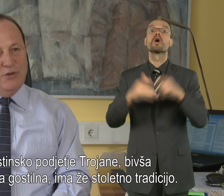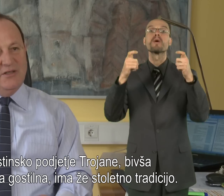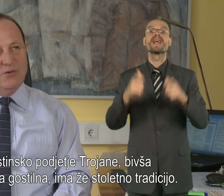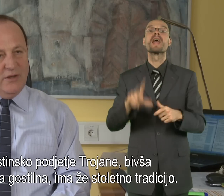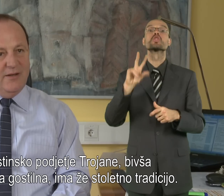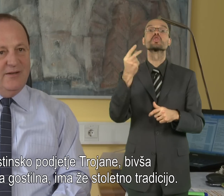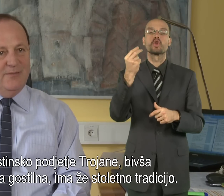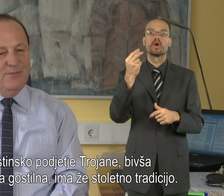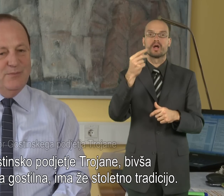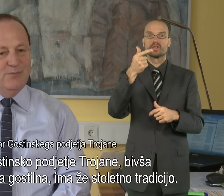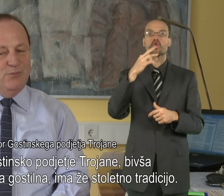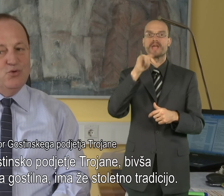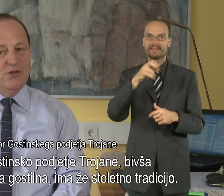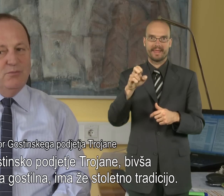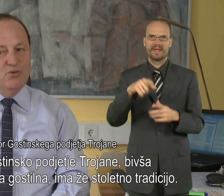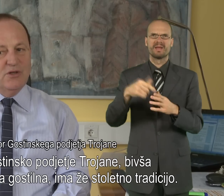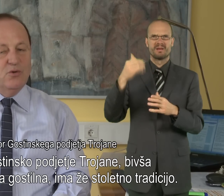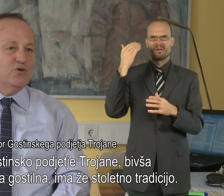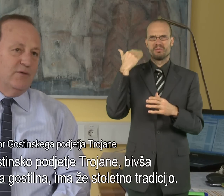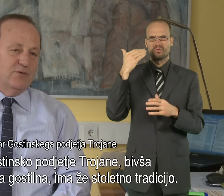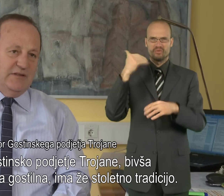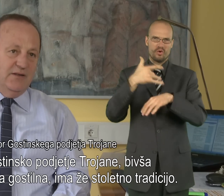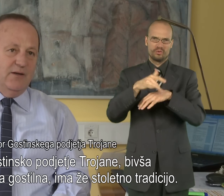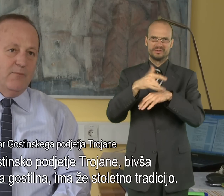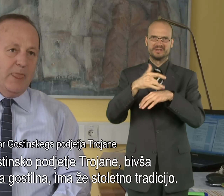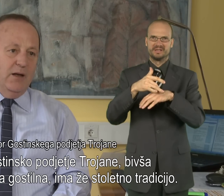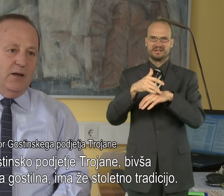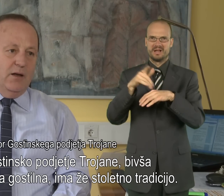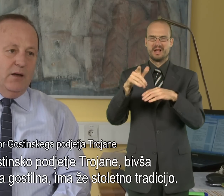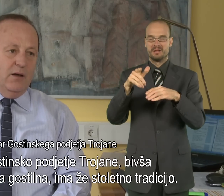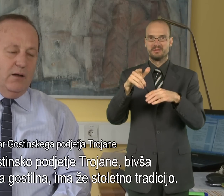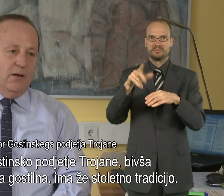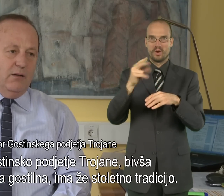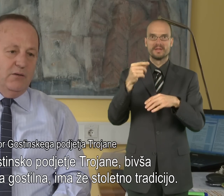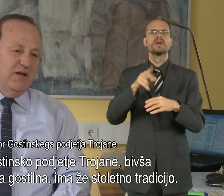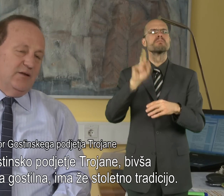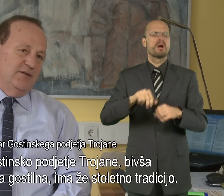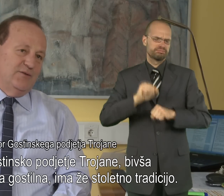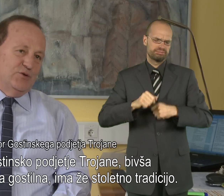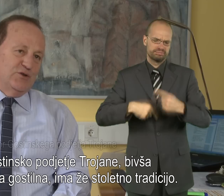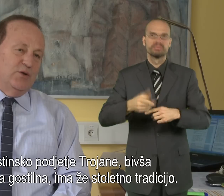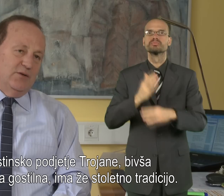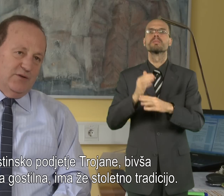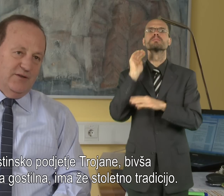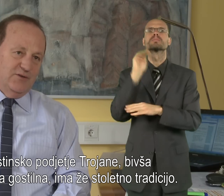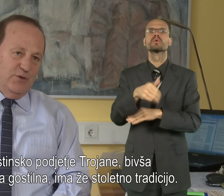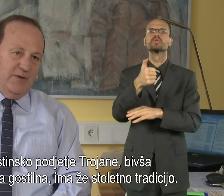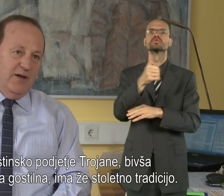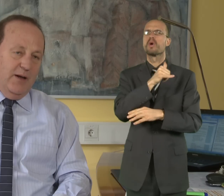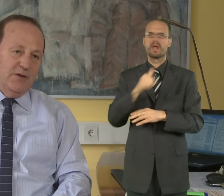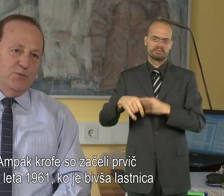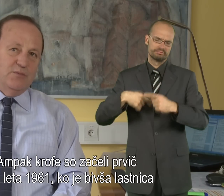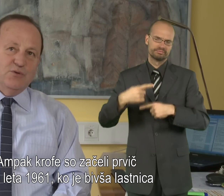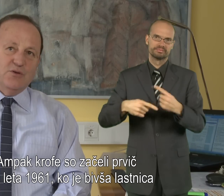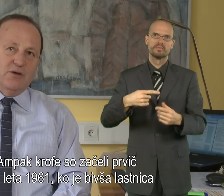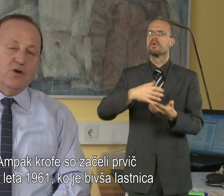Gostinsko podjetje Trojane, bivša Konjškova gostilna, ima tradicijo, že stoletno tradicijo ima.